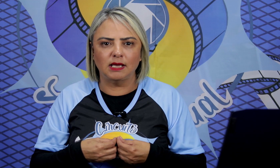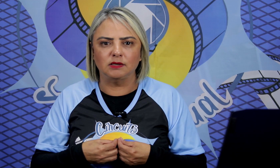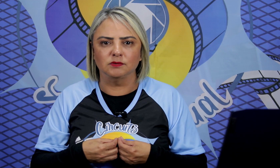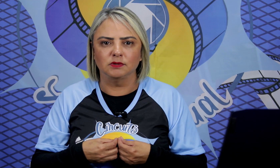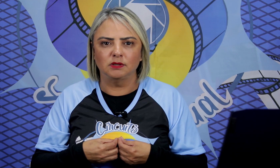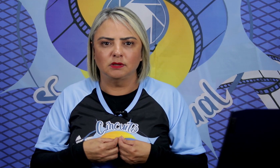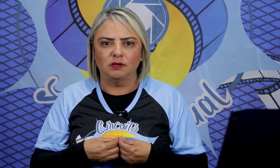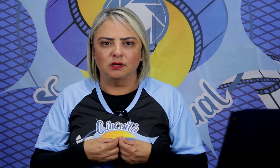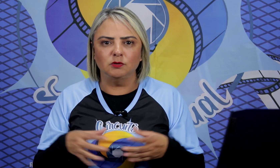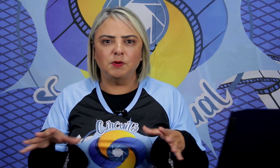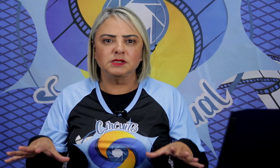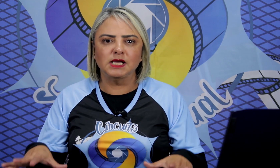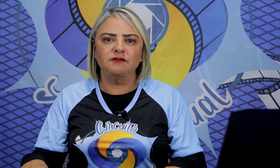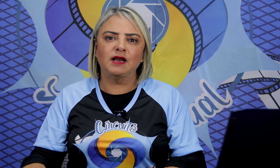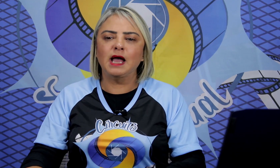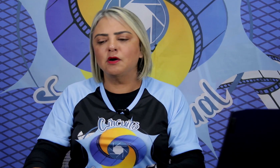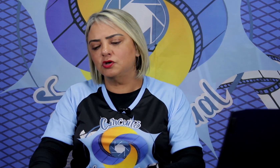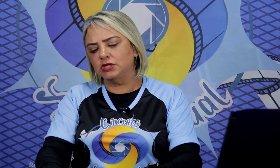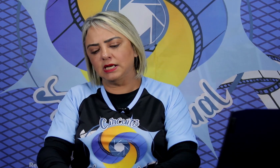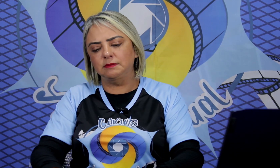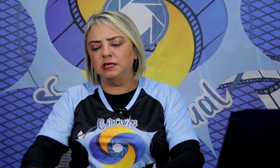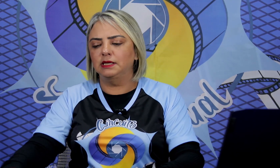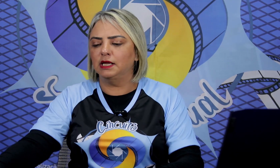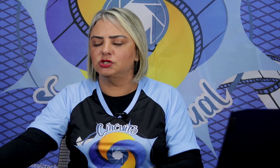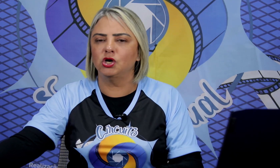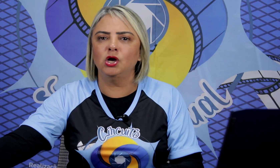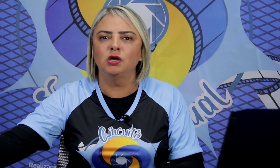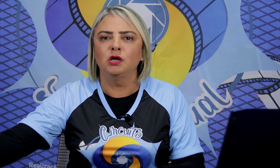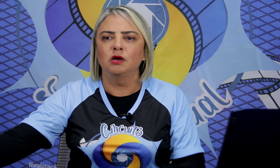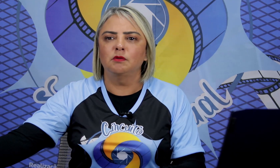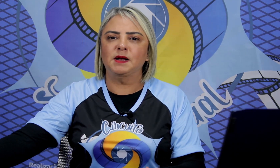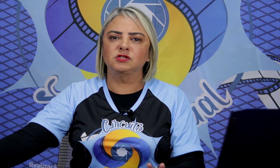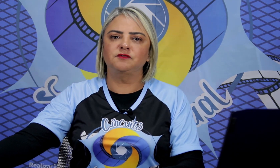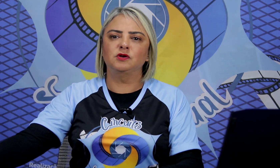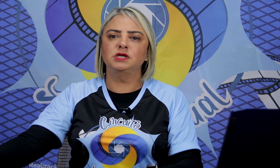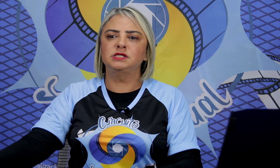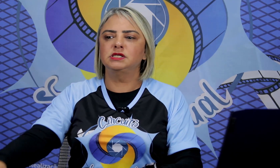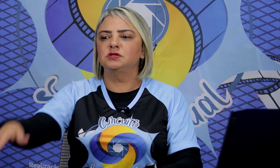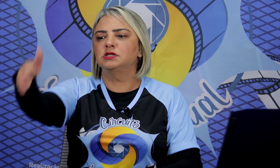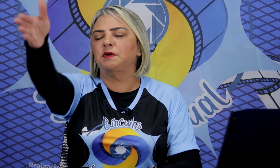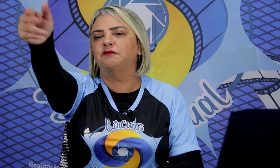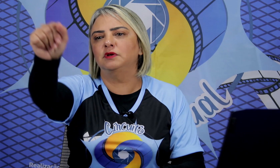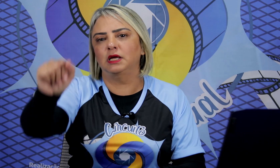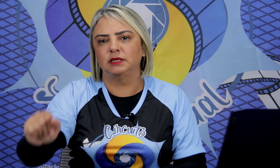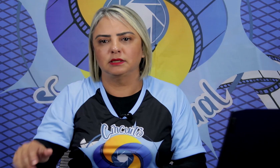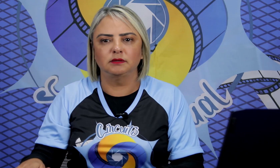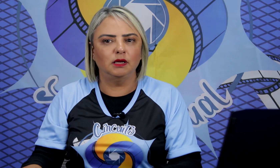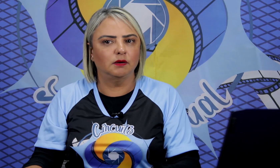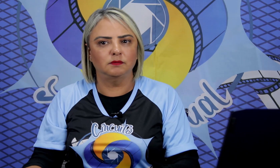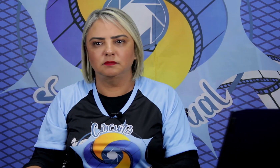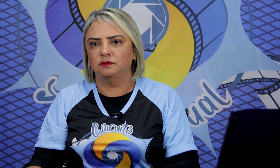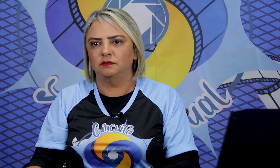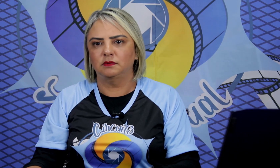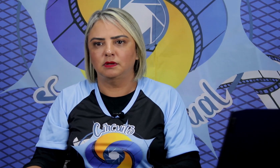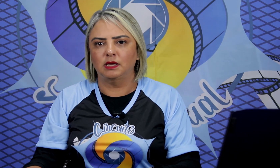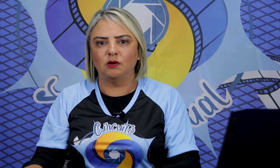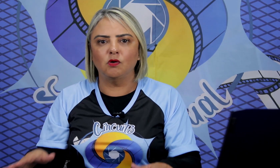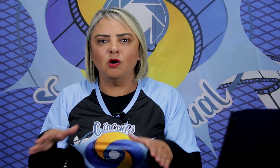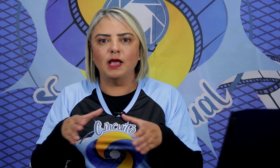critério. Eu não posso sair e falar, hoje lá na minha igreja, ó, o pastor falou isso para fulana. Não, é o